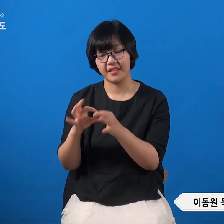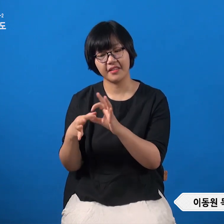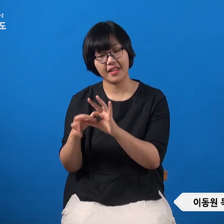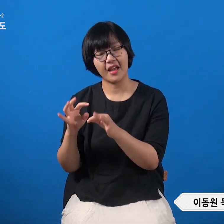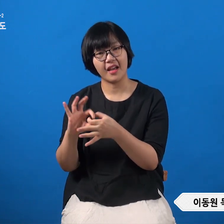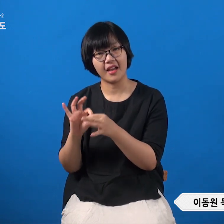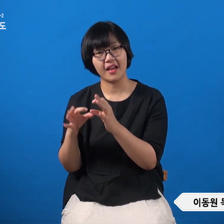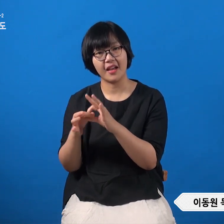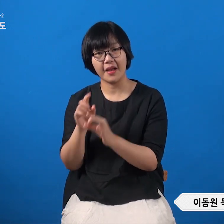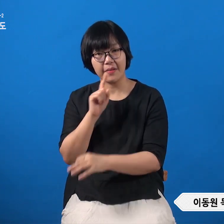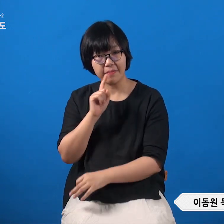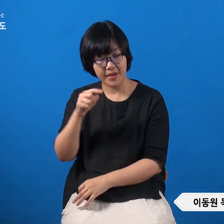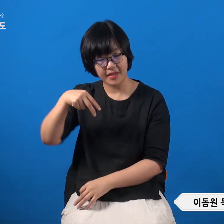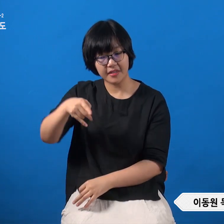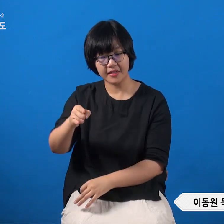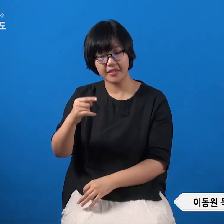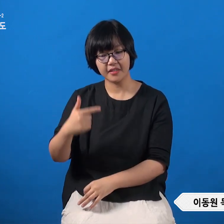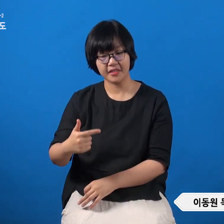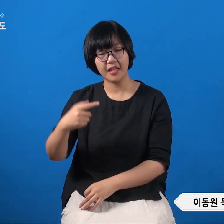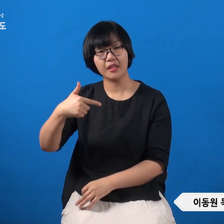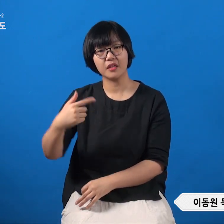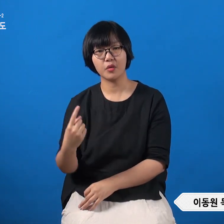셈노테스라는 단어로 쓰여집니다. 셈노테스.